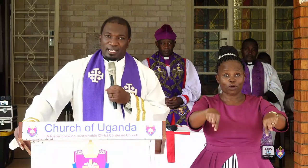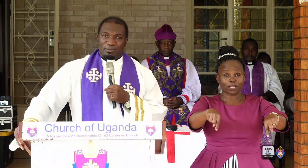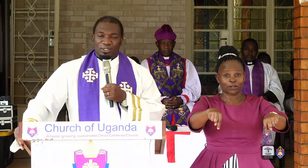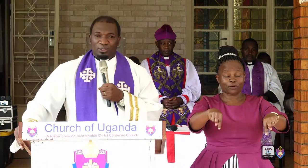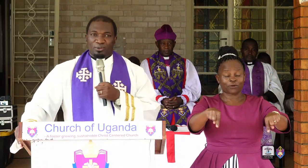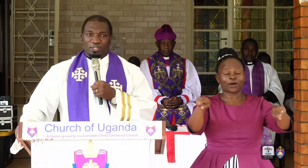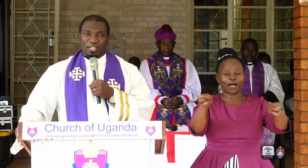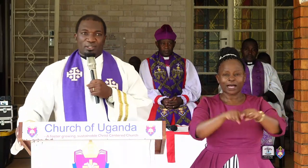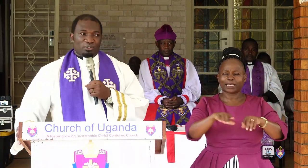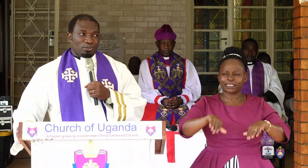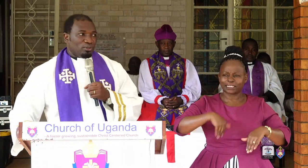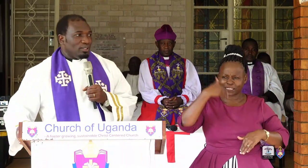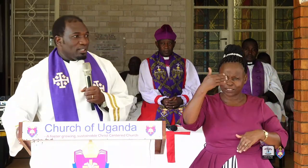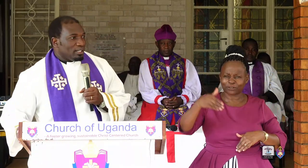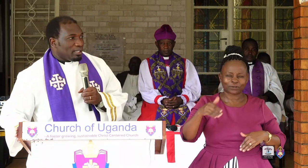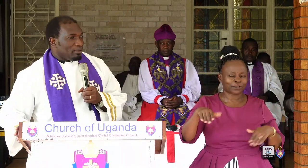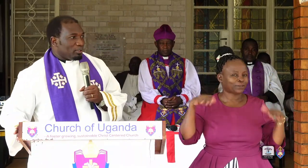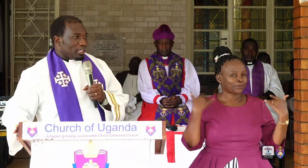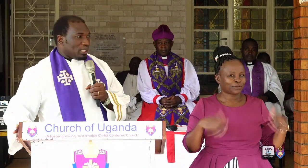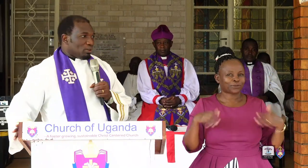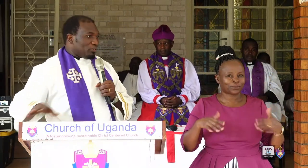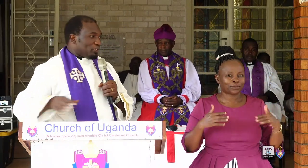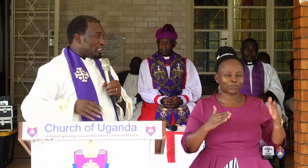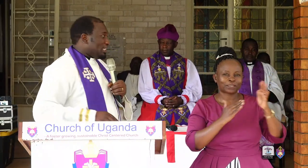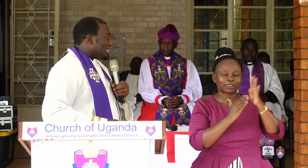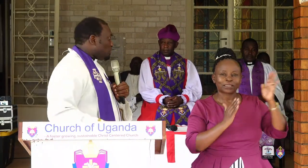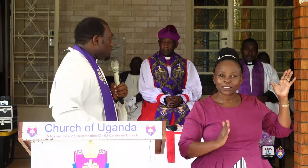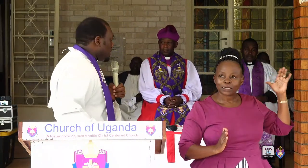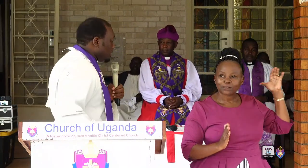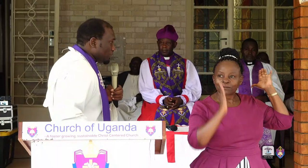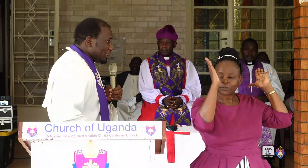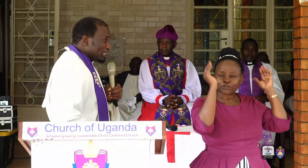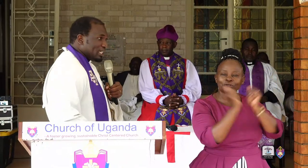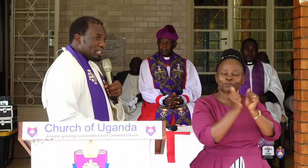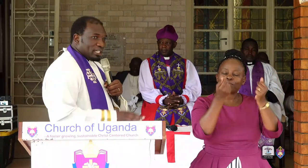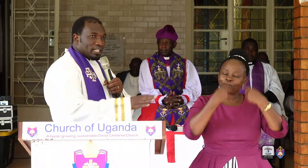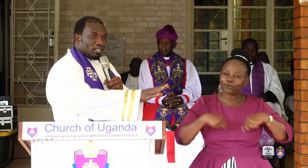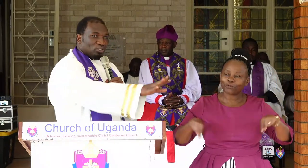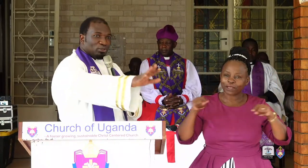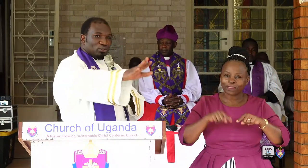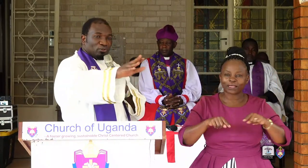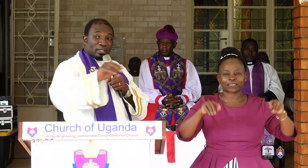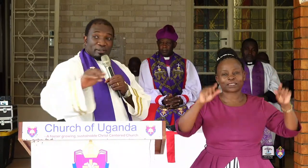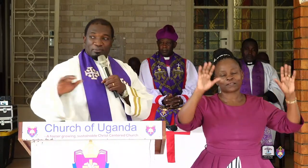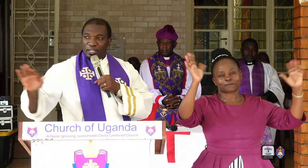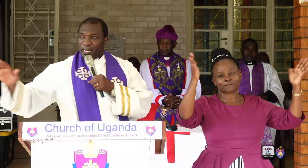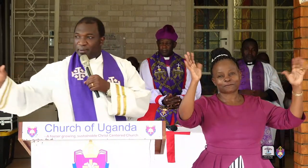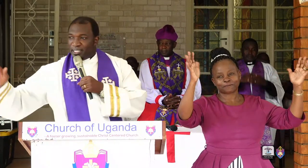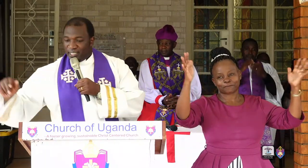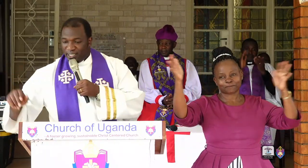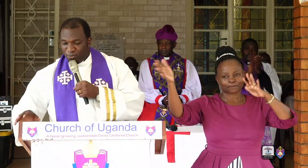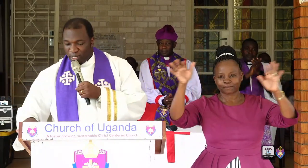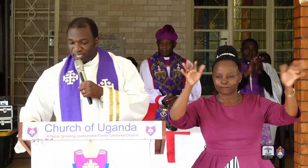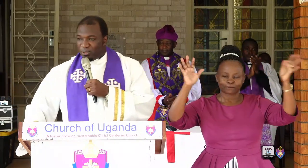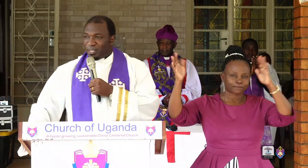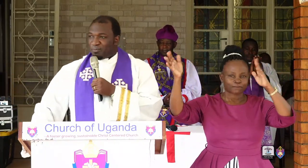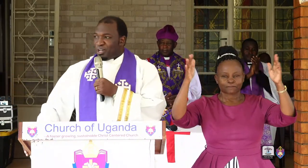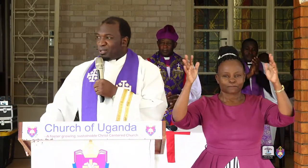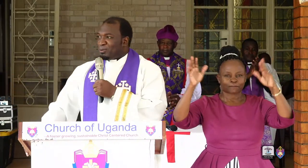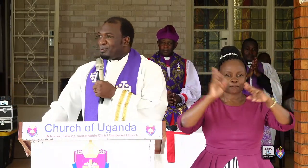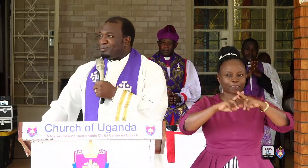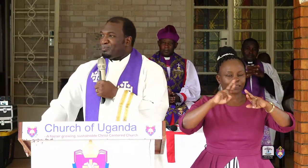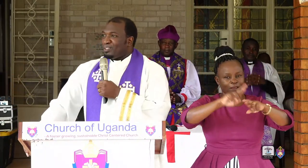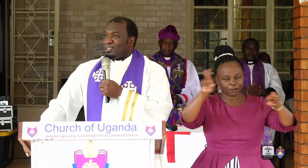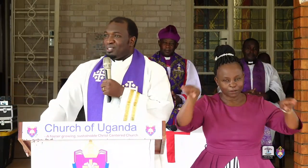nga bulijjo kyansusso mukadde waffe ali wamu naffe. Engalo ezo muzikube nammwe abali mu madiiro gammwe